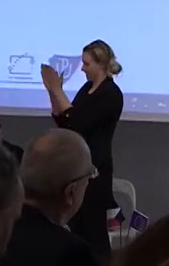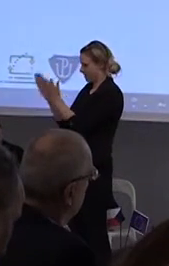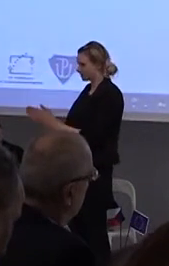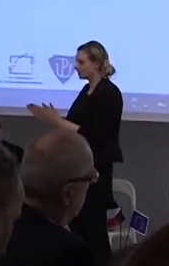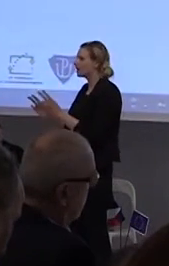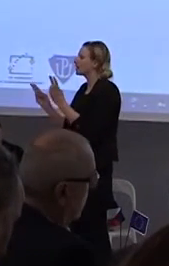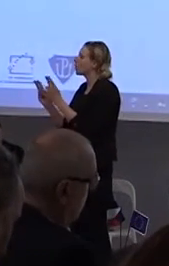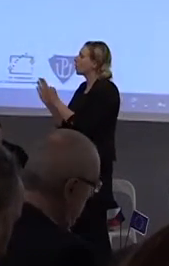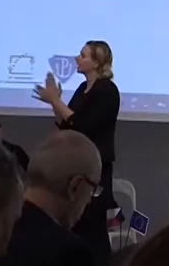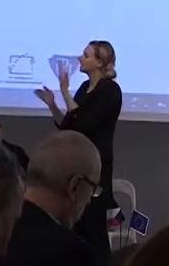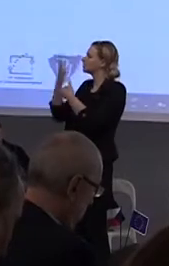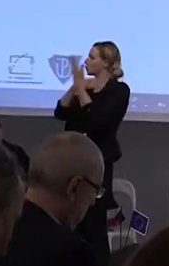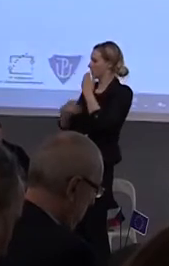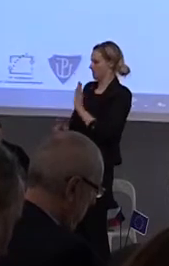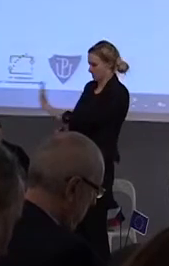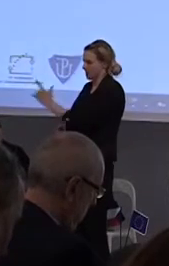systému.